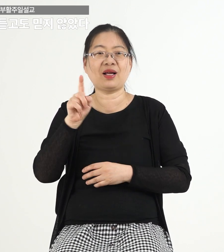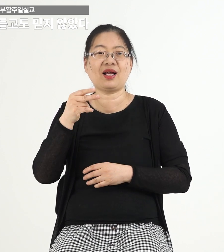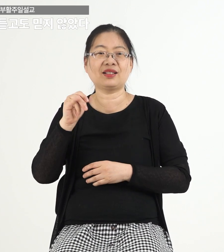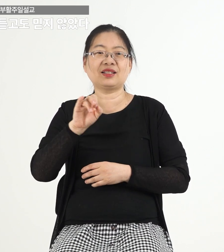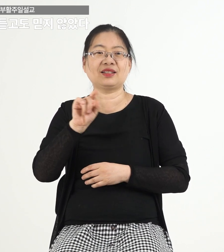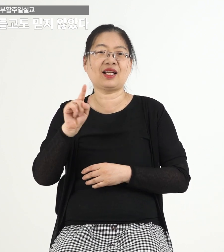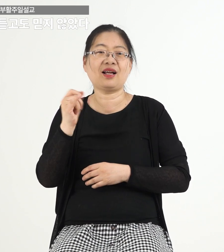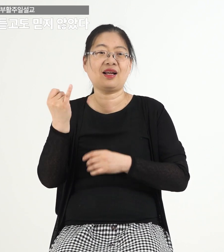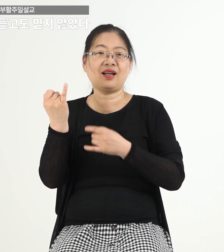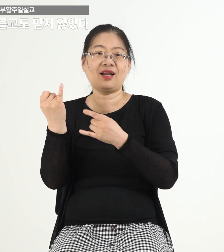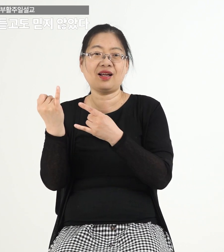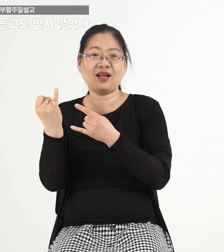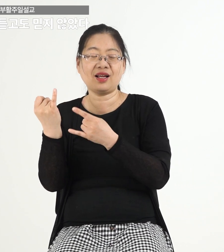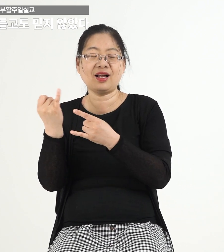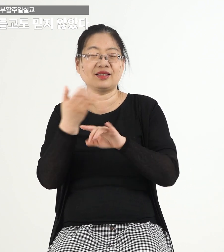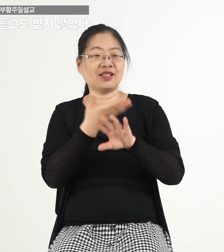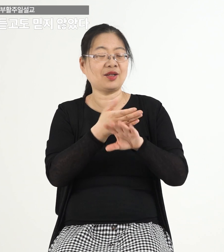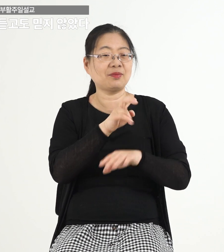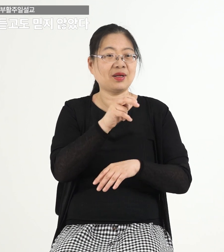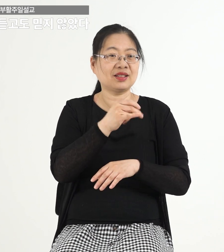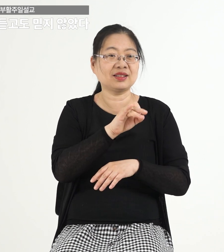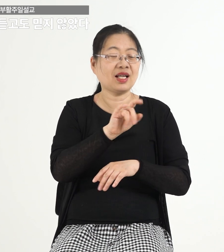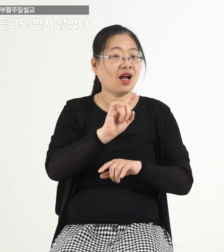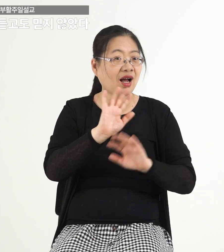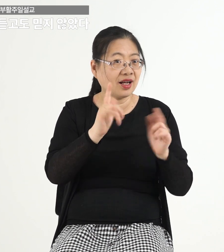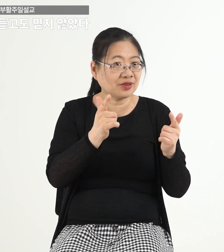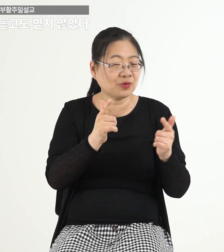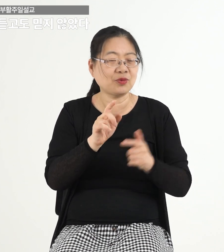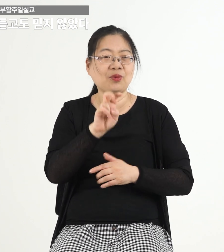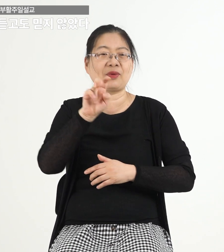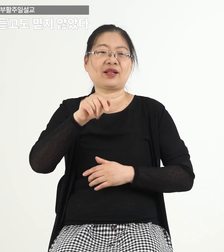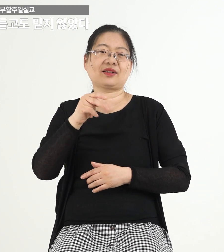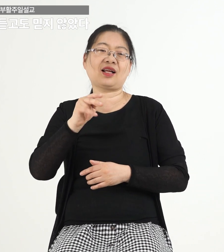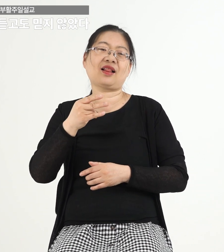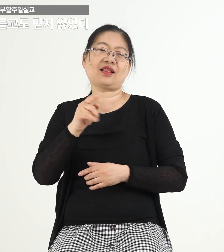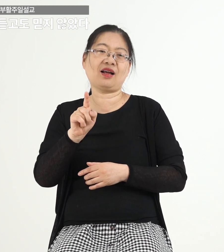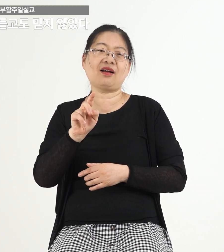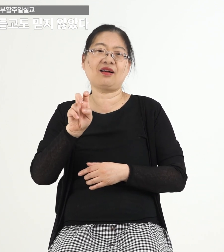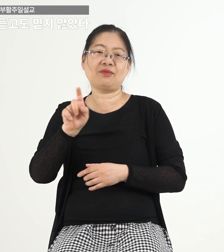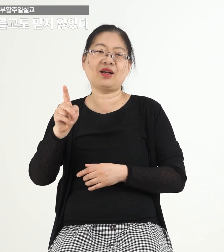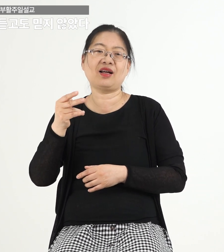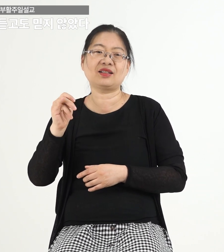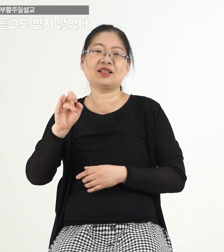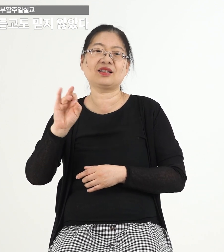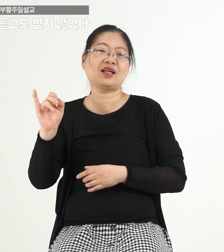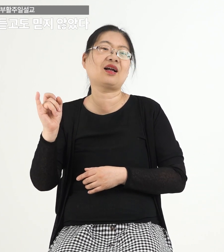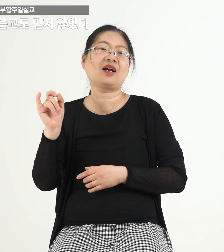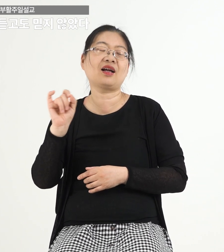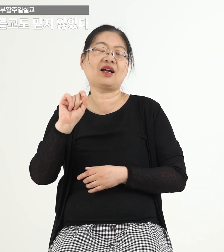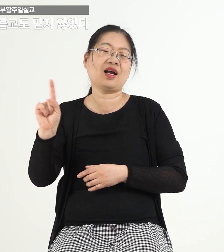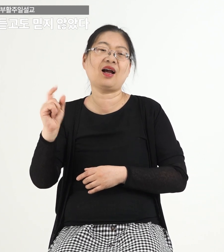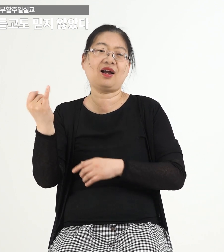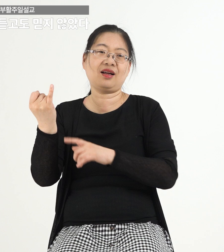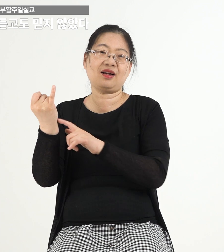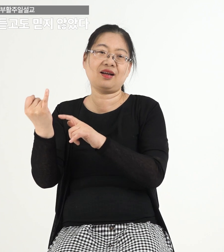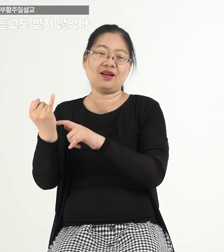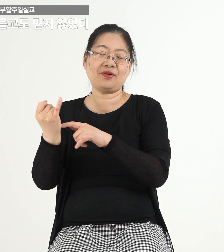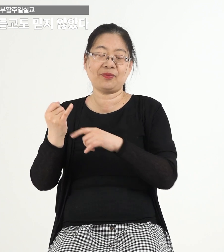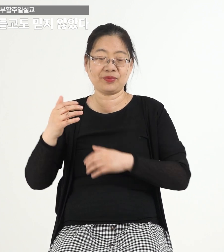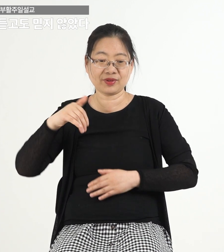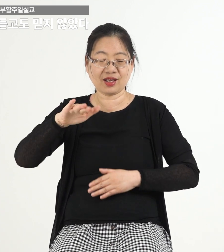마리아가 가서, 이거 다른 마리아가 아닙니다. 앞에 마리아입니다. 마리아가 가서